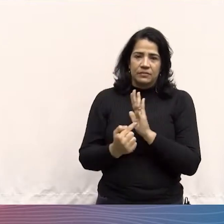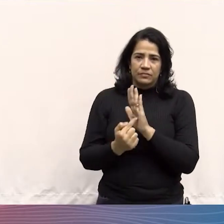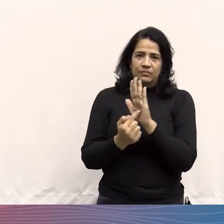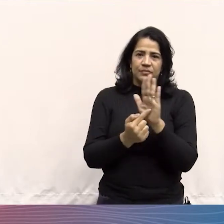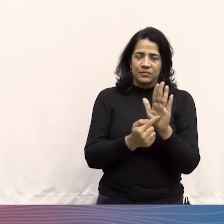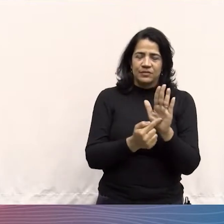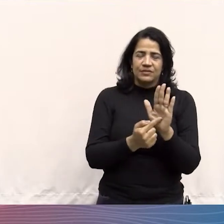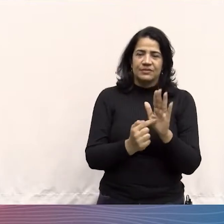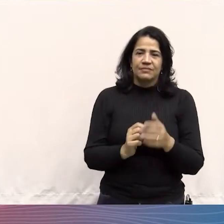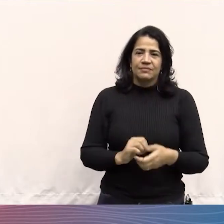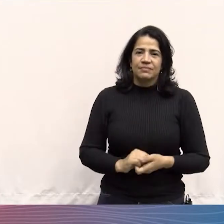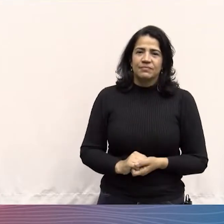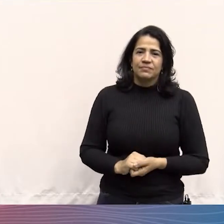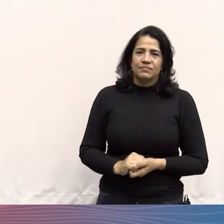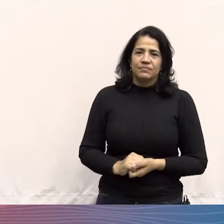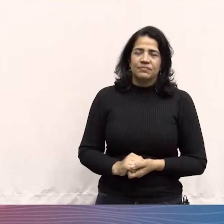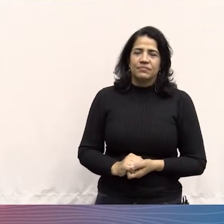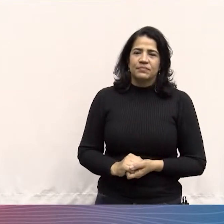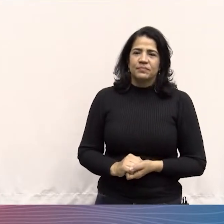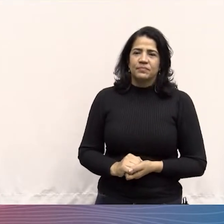tal, né? E